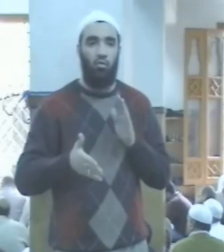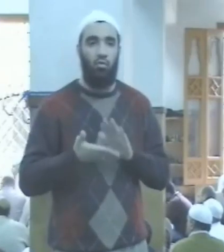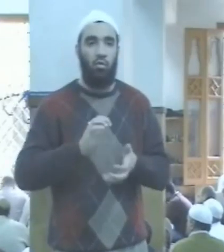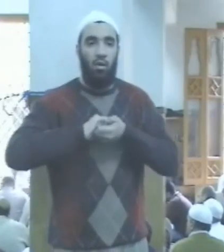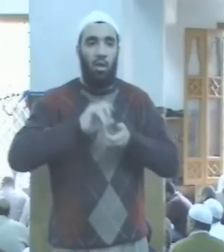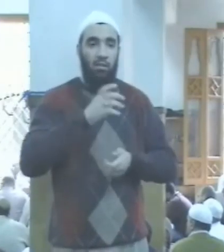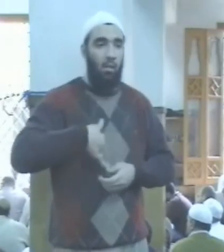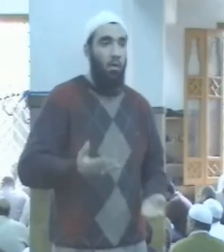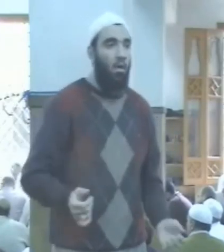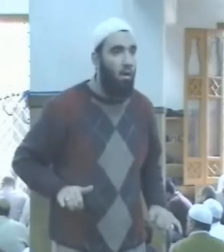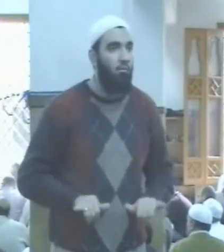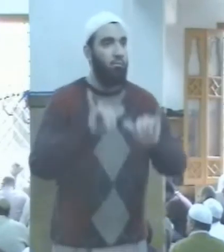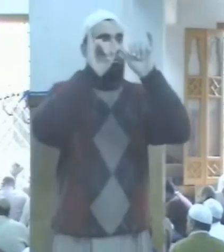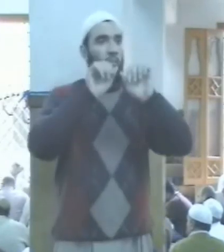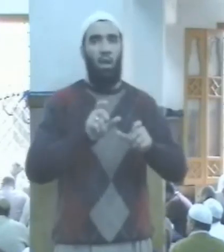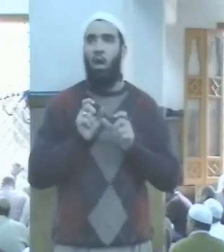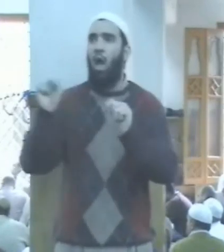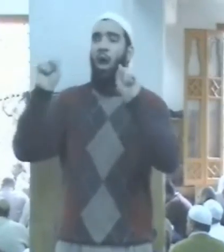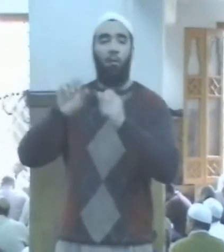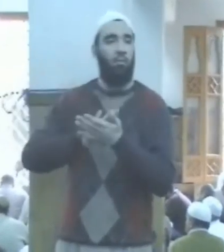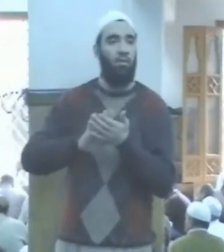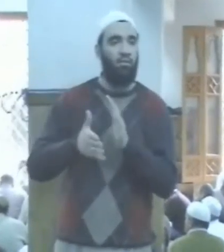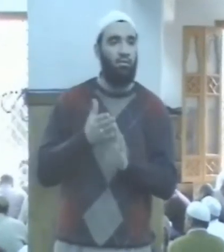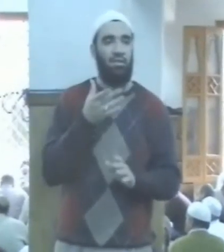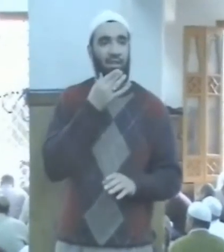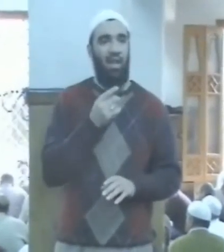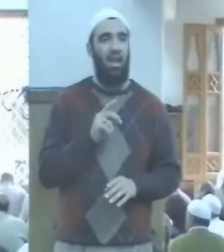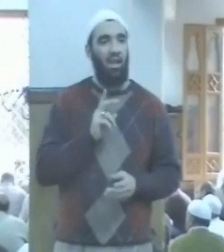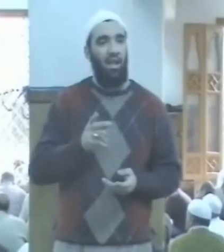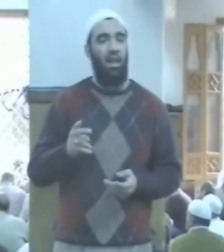نراهم يفتون في الدين،